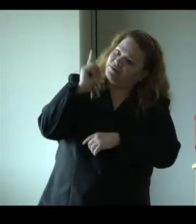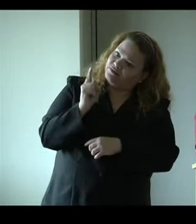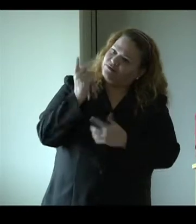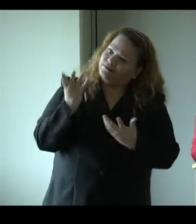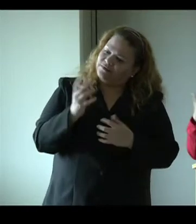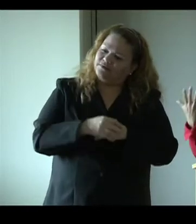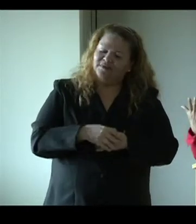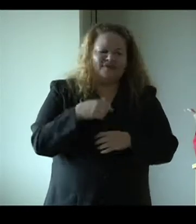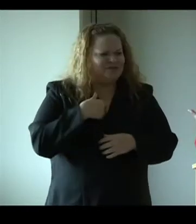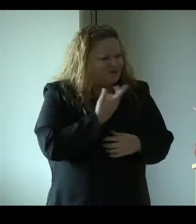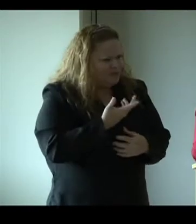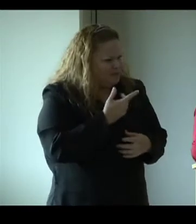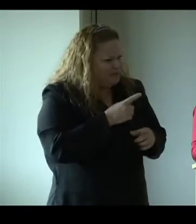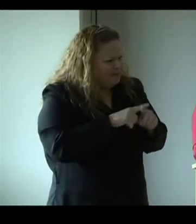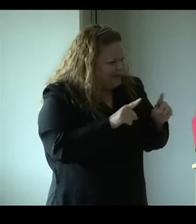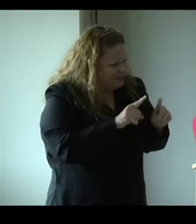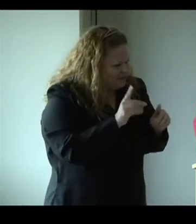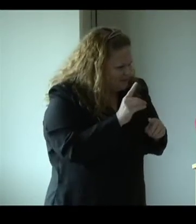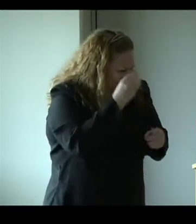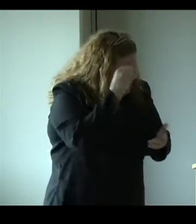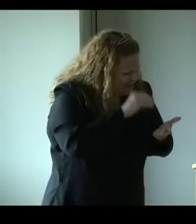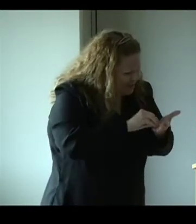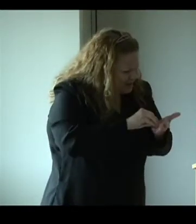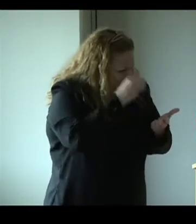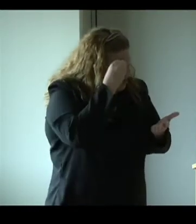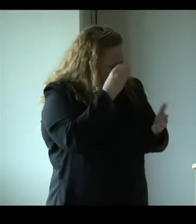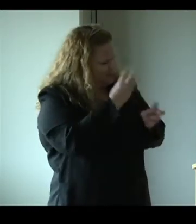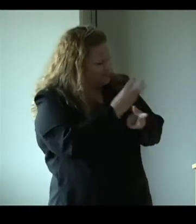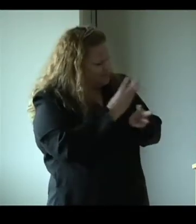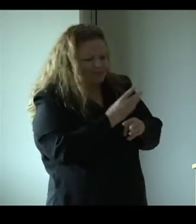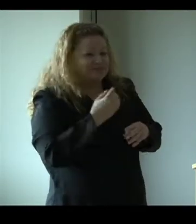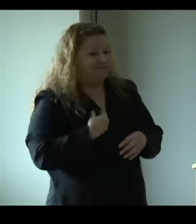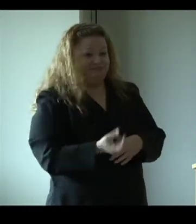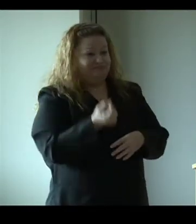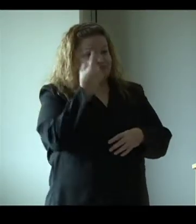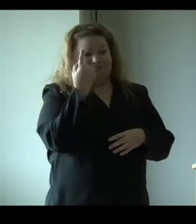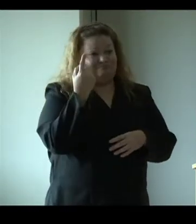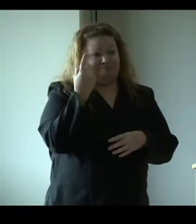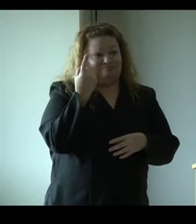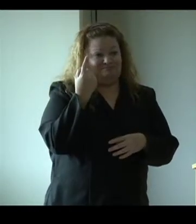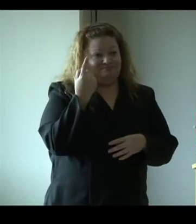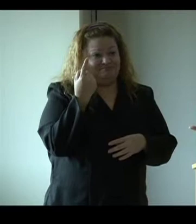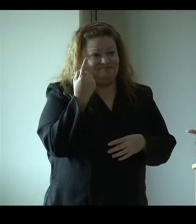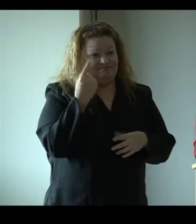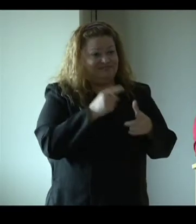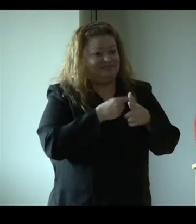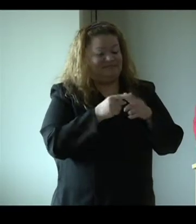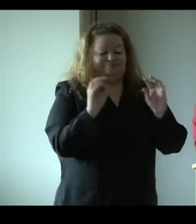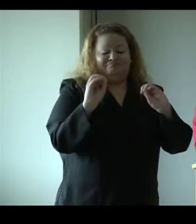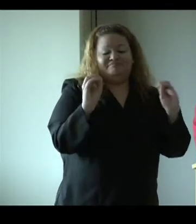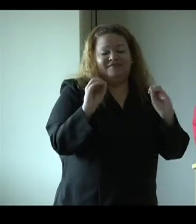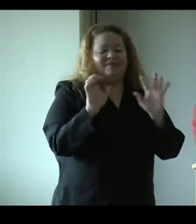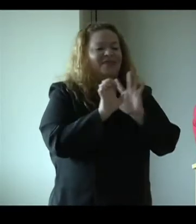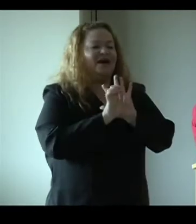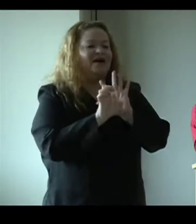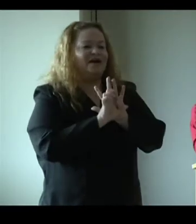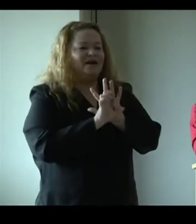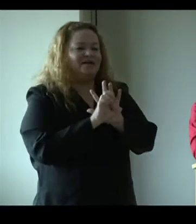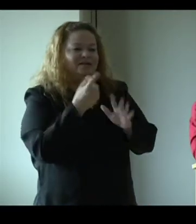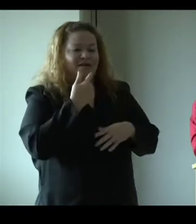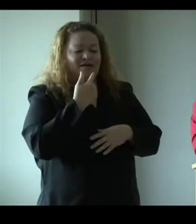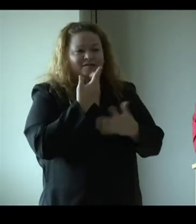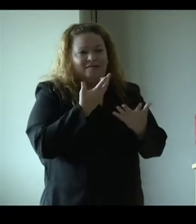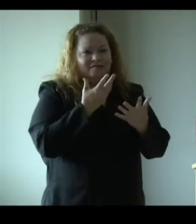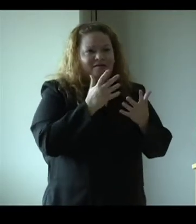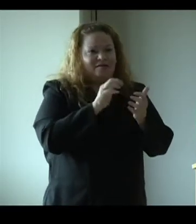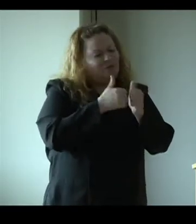y yo decía Y dónde está el conocimiento de matemáticas él no entendió entonces pues nada son ejemplos de cómo el